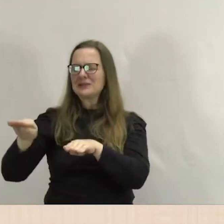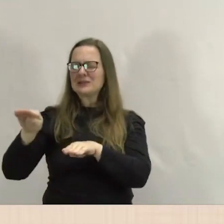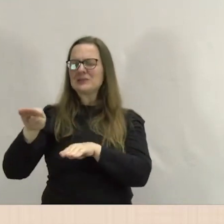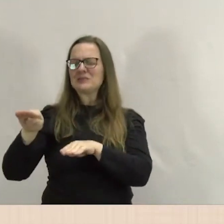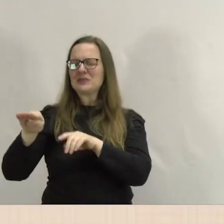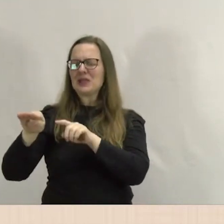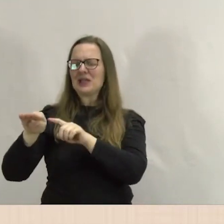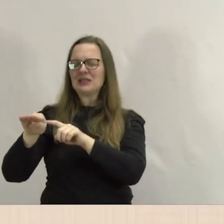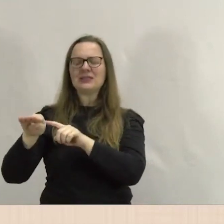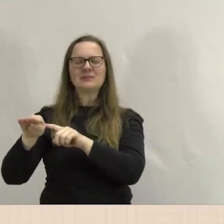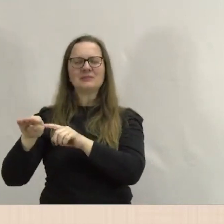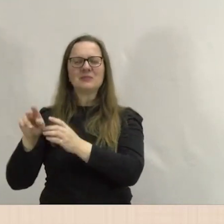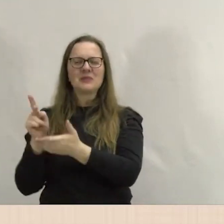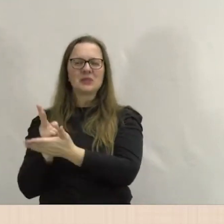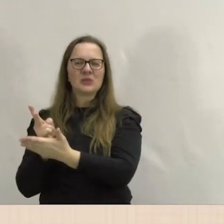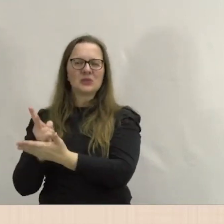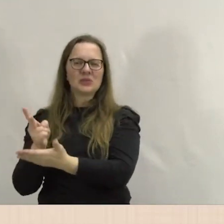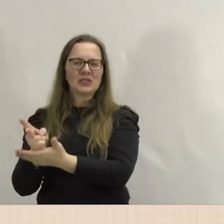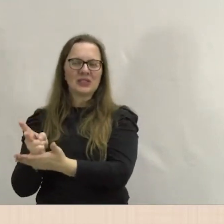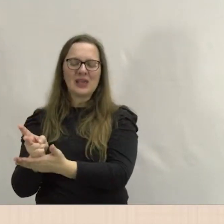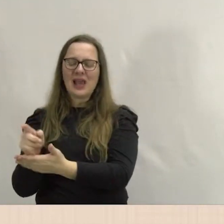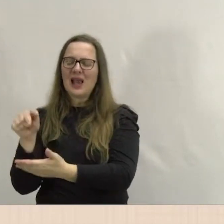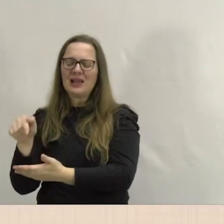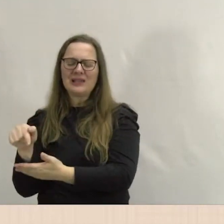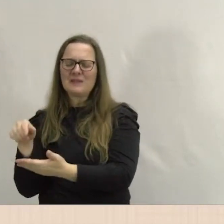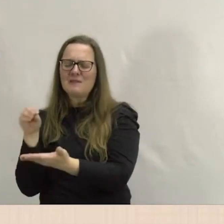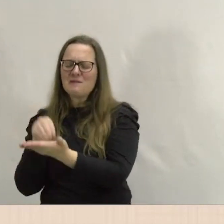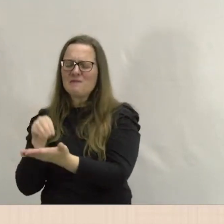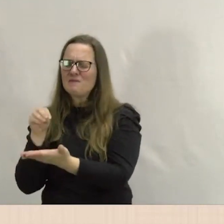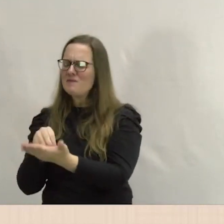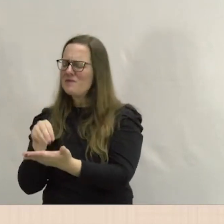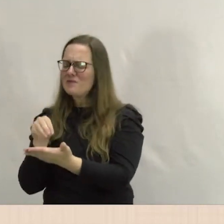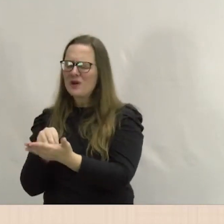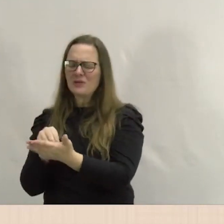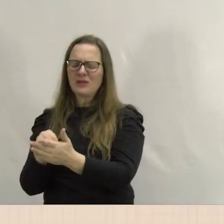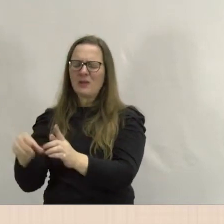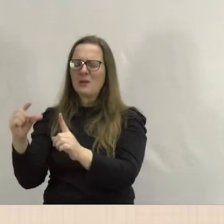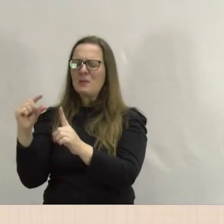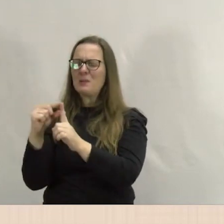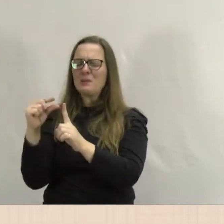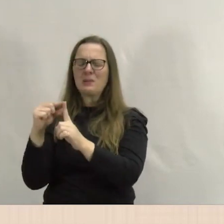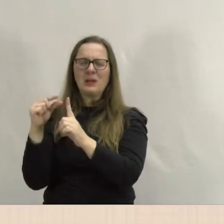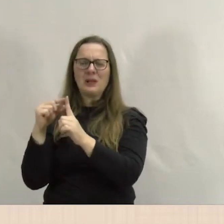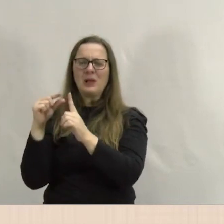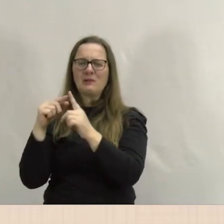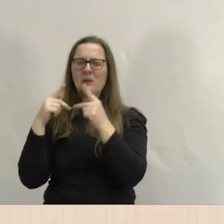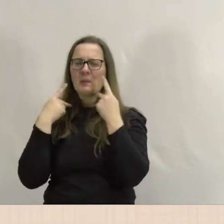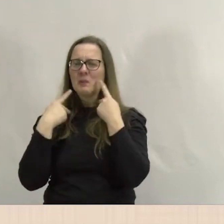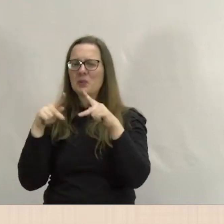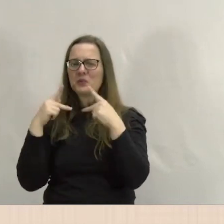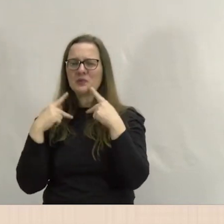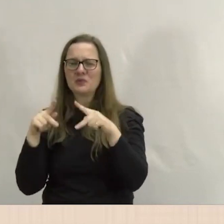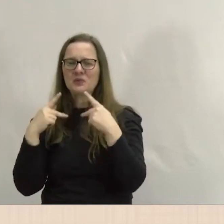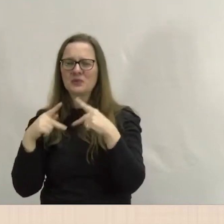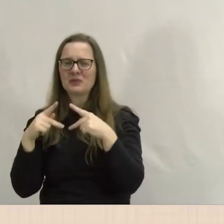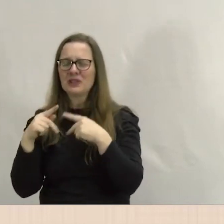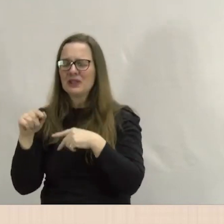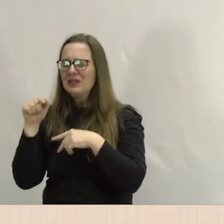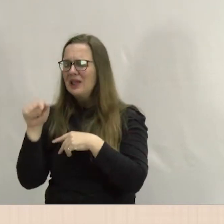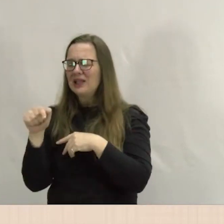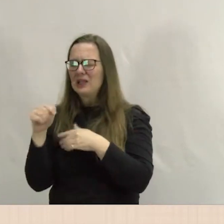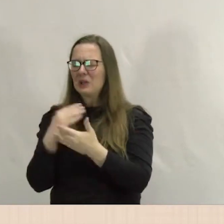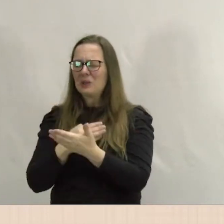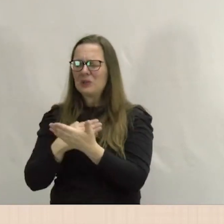o principal, não havia palavra profética para liderar o povo de Deus, que se dividiu em muitas